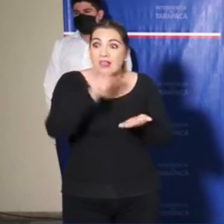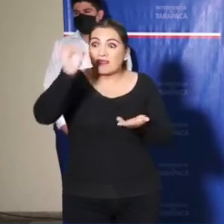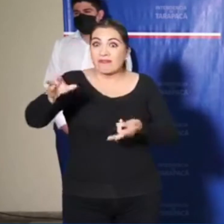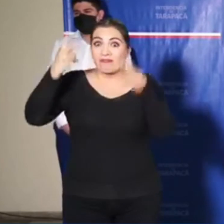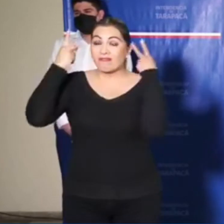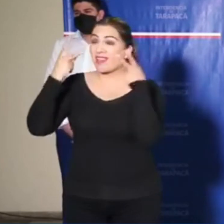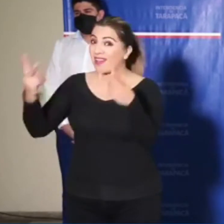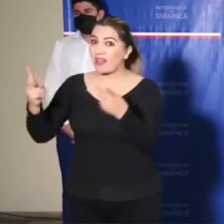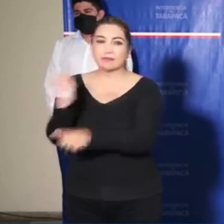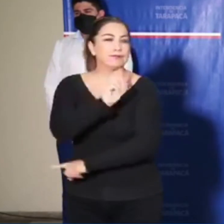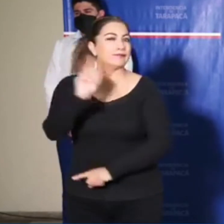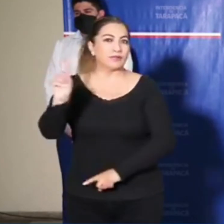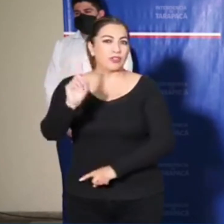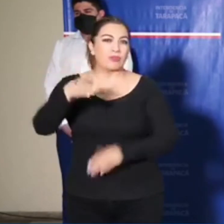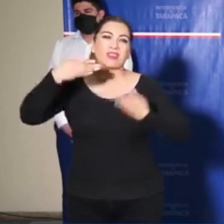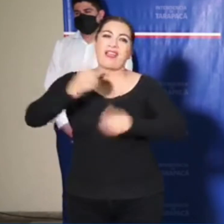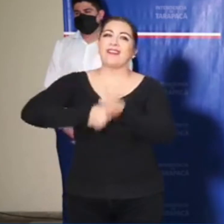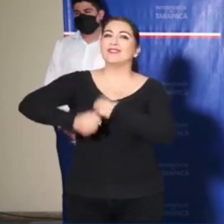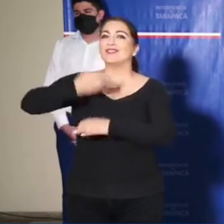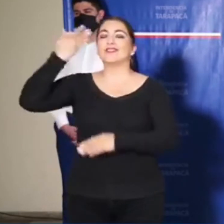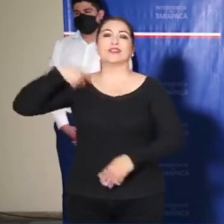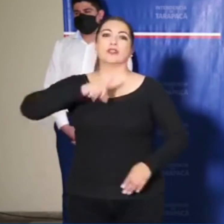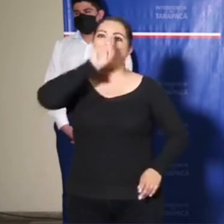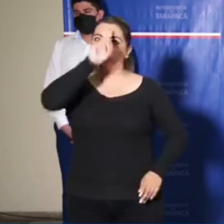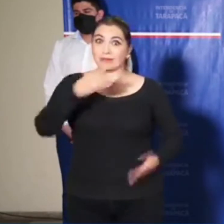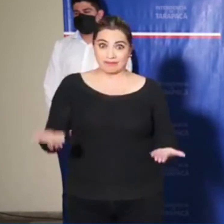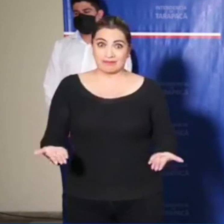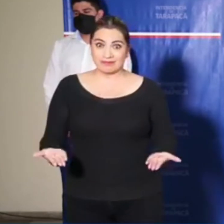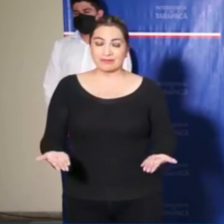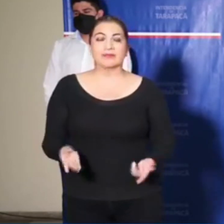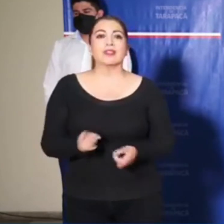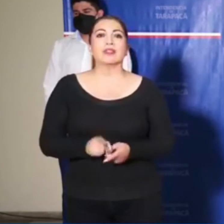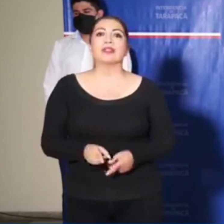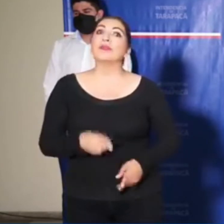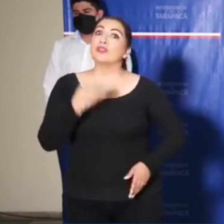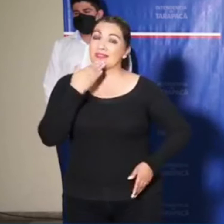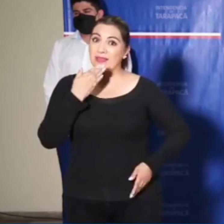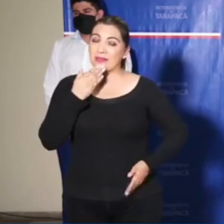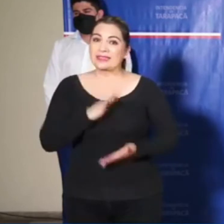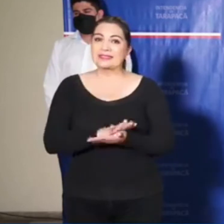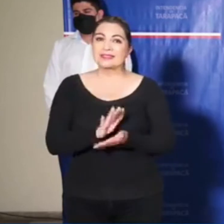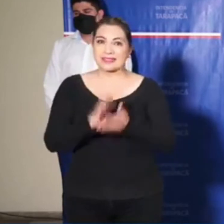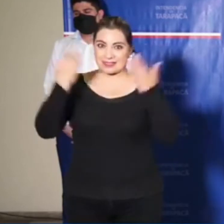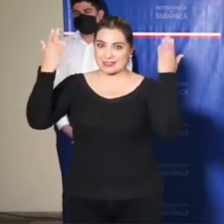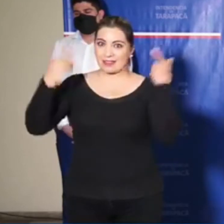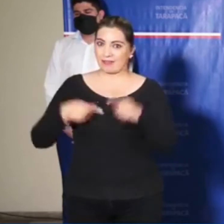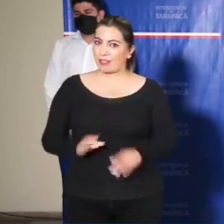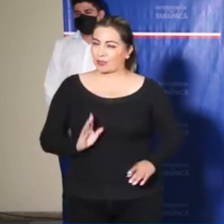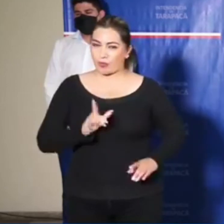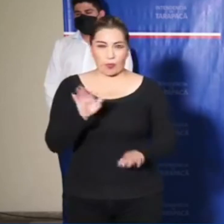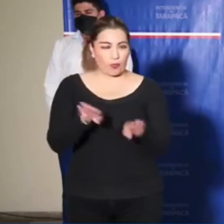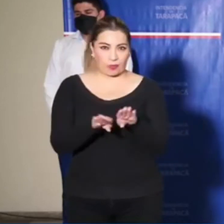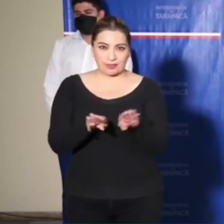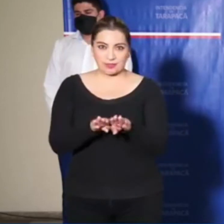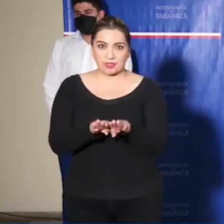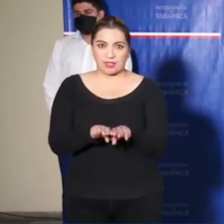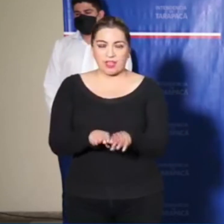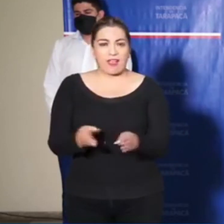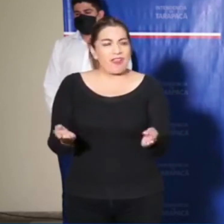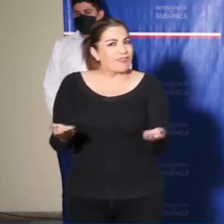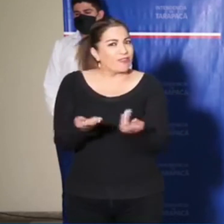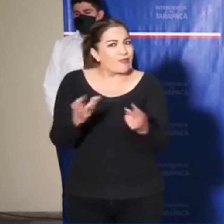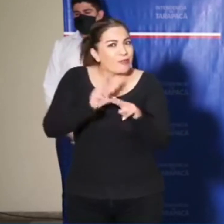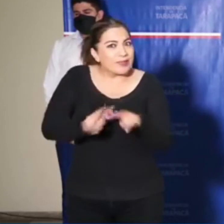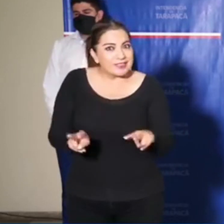estamos acostumbrados, no por eso no celebraremos la fiesta, sino que lo haremos de